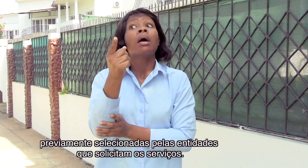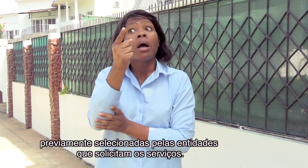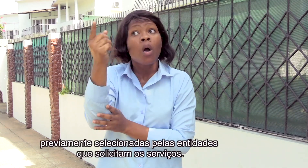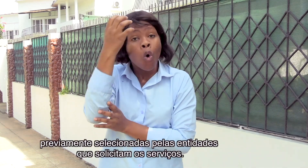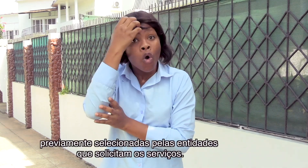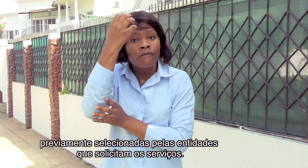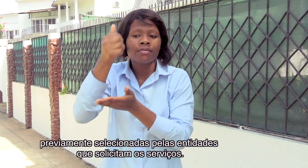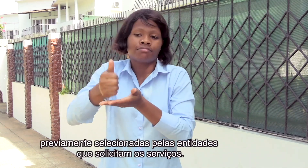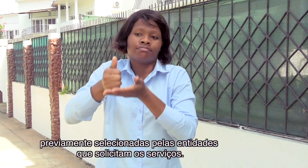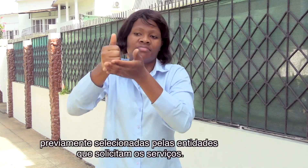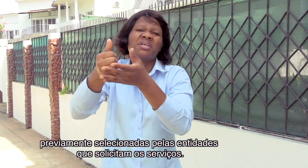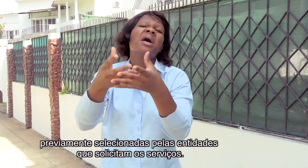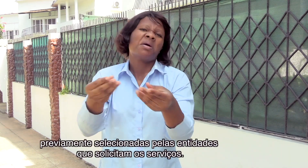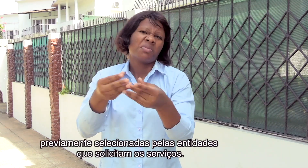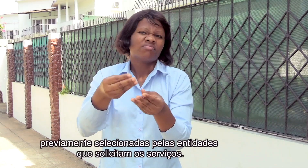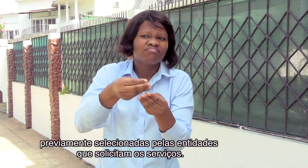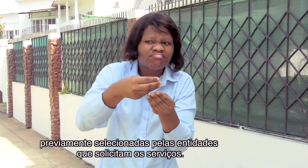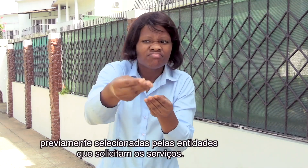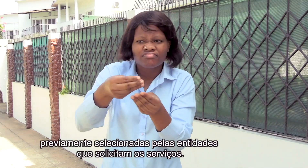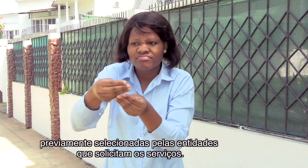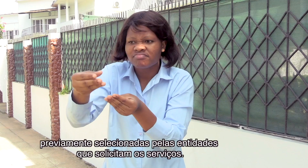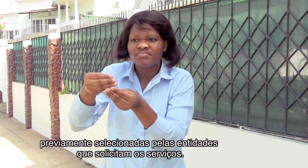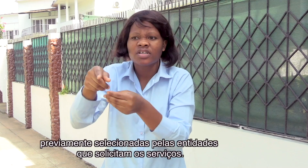selecionadas pelas entidades que solicitou os serviços